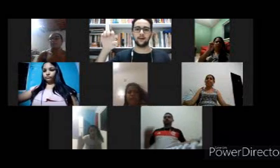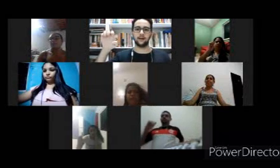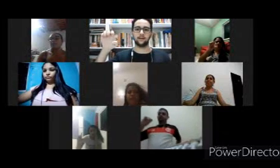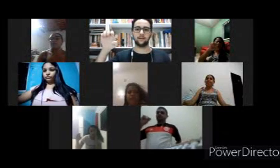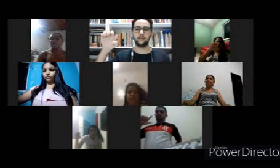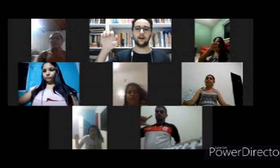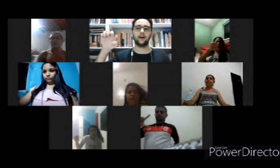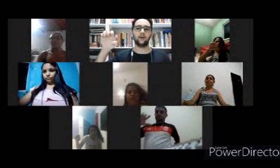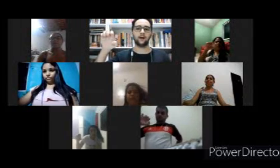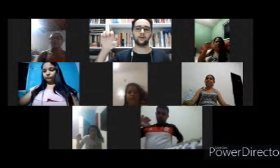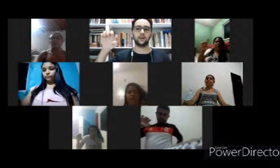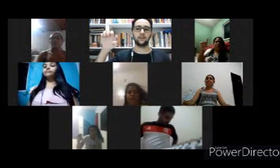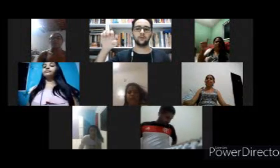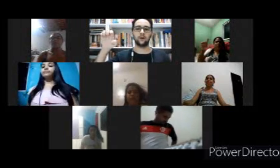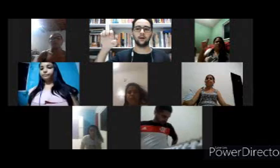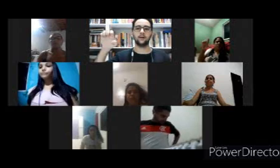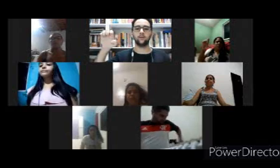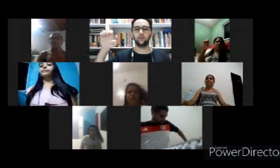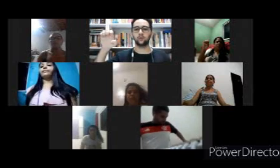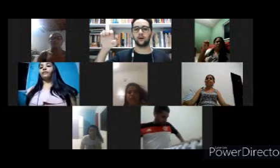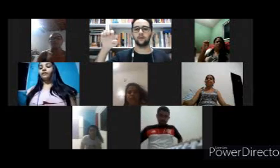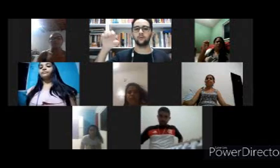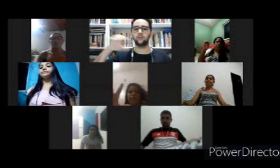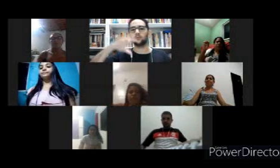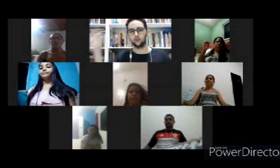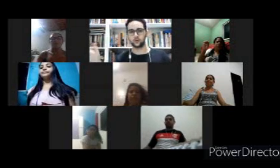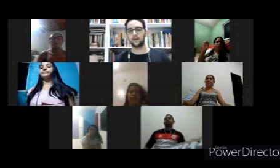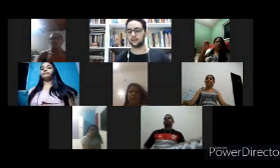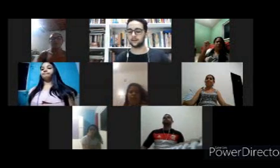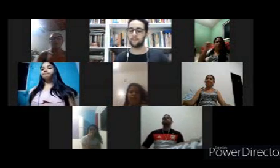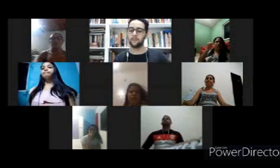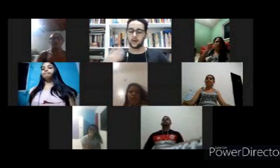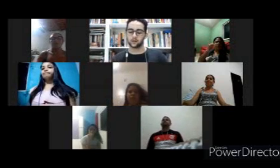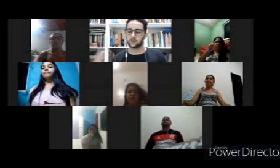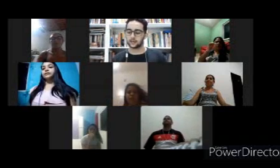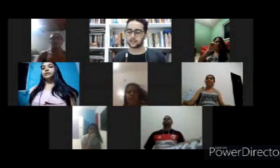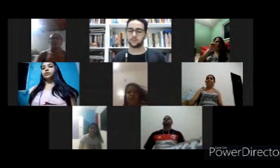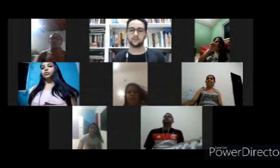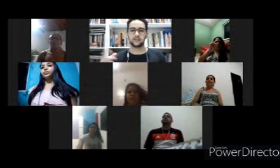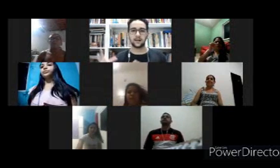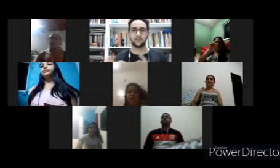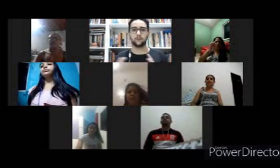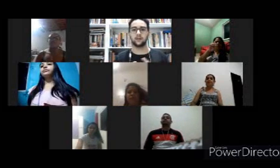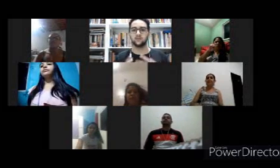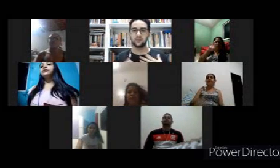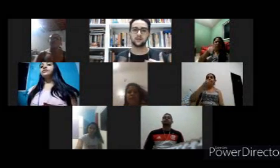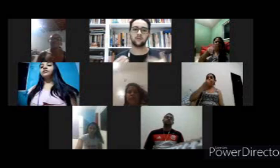Lé. Aí eu arrasto e termino o outro na última letra. É só uma característica para vocês estarem, porque às vezes não vai dar